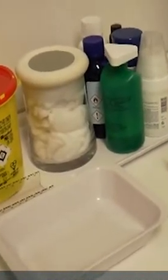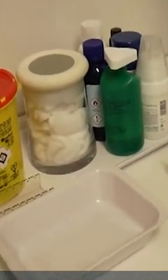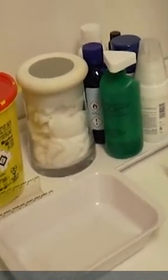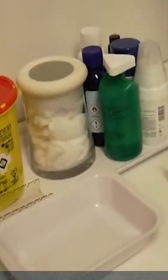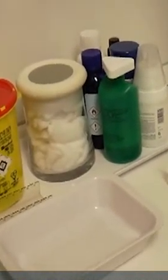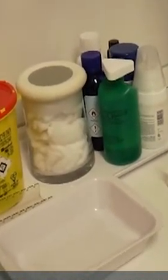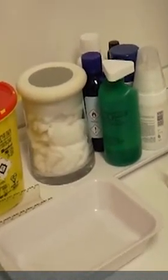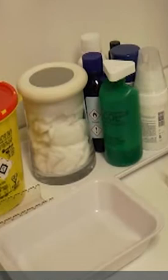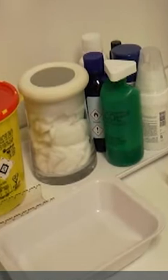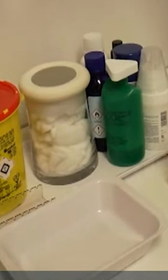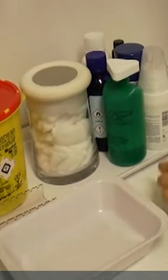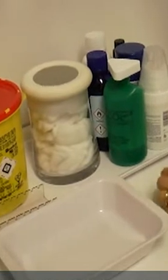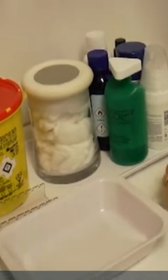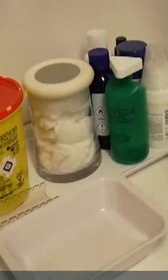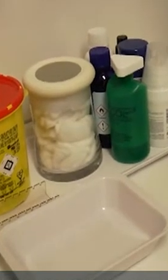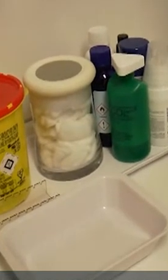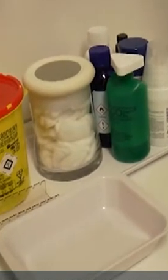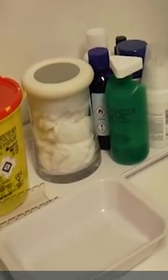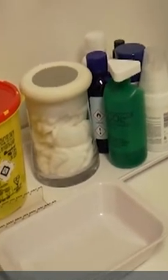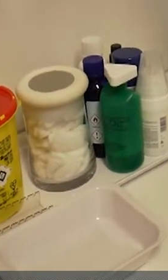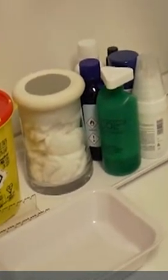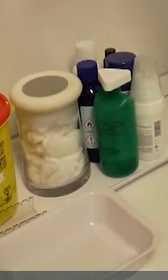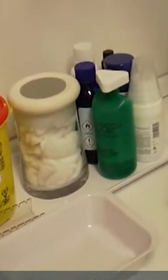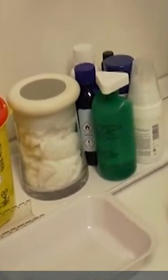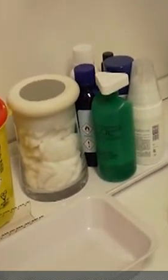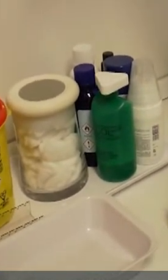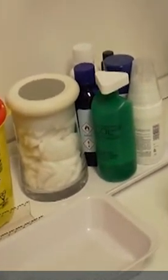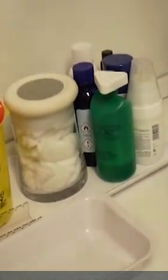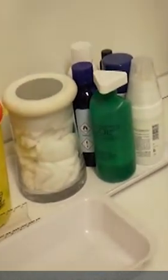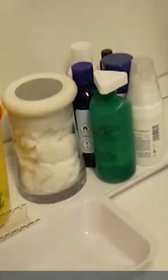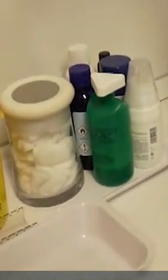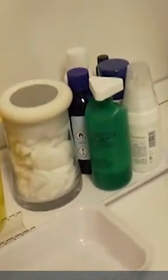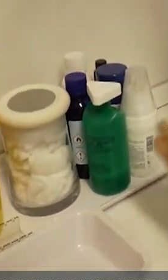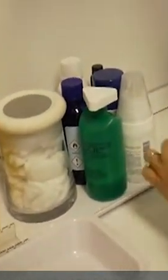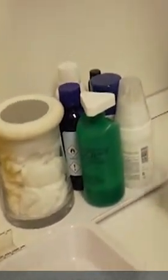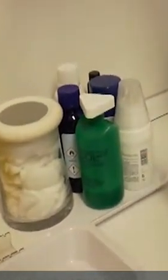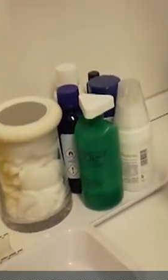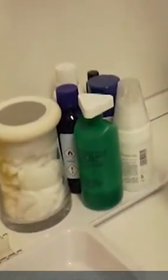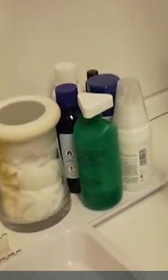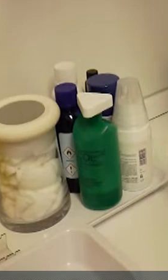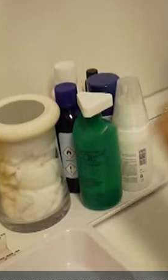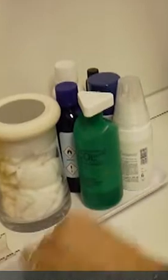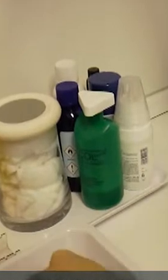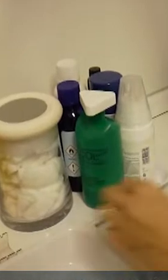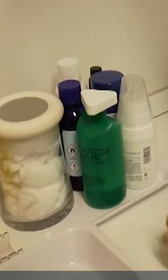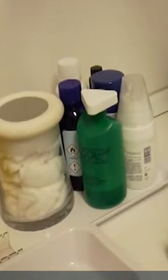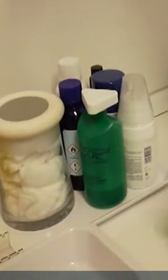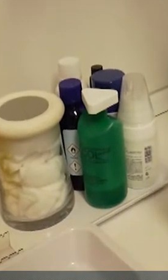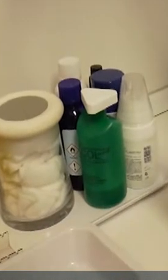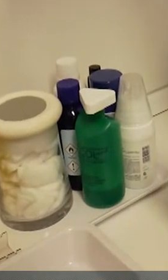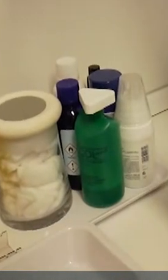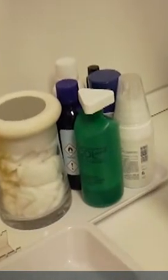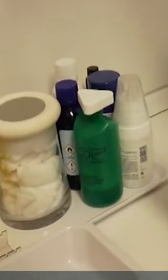dovrebbero essere disponibili tra dicembre e gennaio il ministero della salute ha chiesto al veneto una rilevazione circa la possibilità di stoccare i